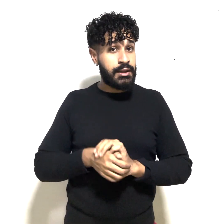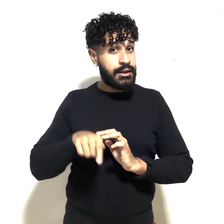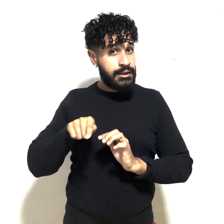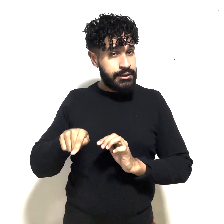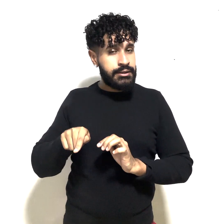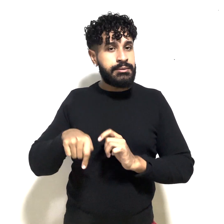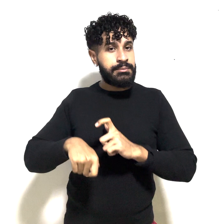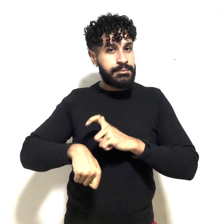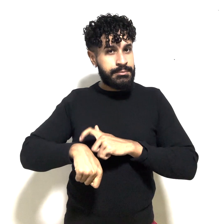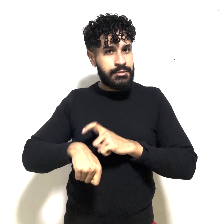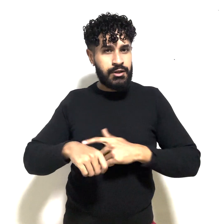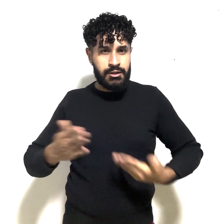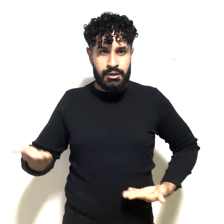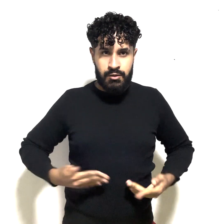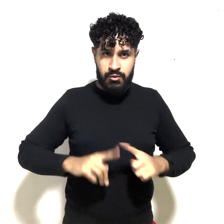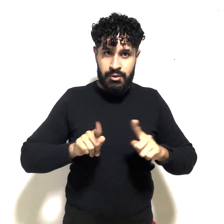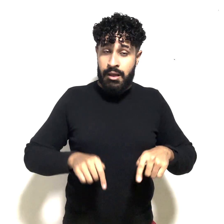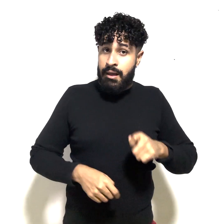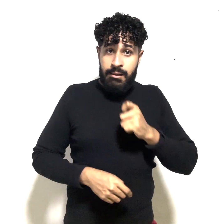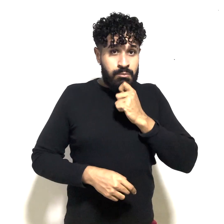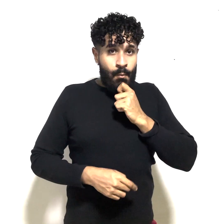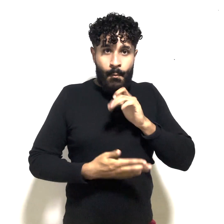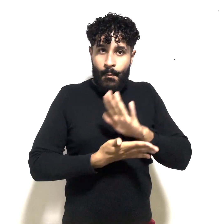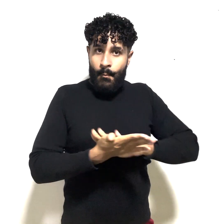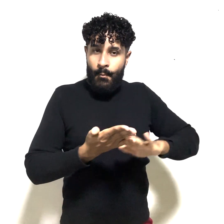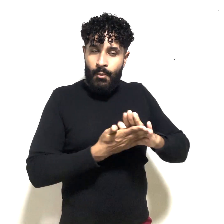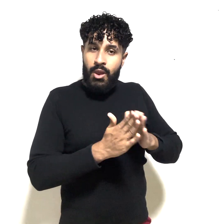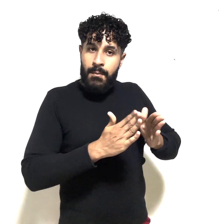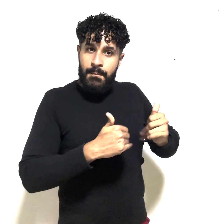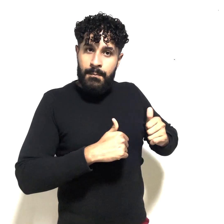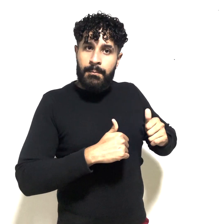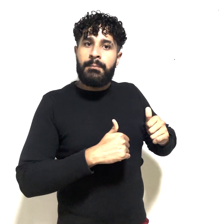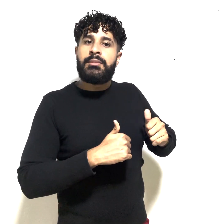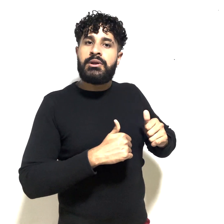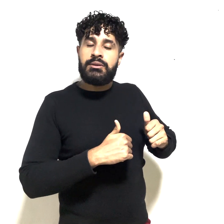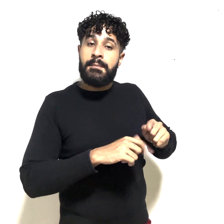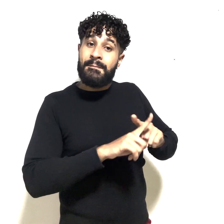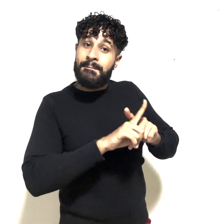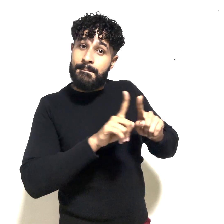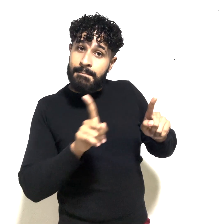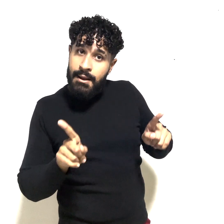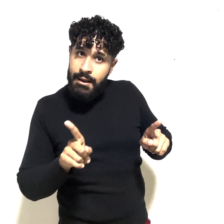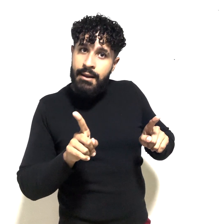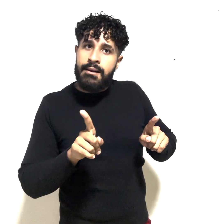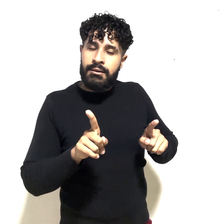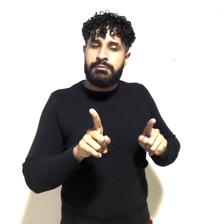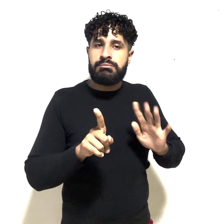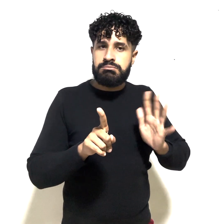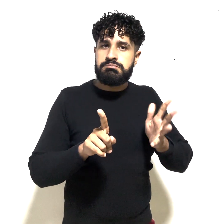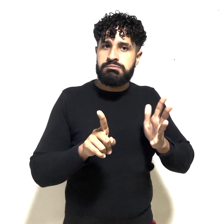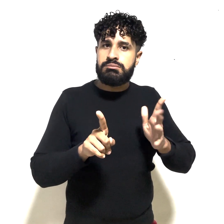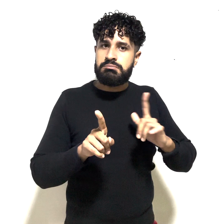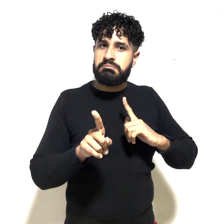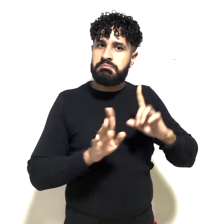servidores que ainda não haviam aberto o requerimento mas pleitearam a ampliação de carga